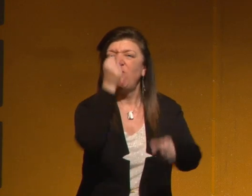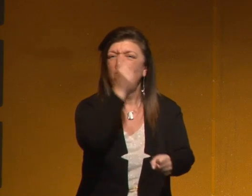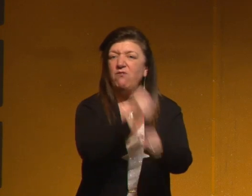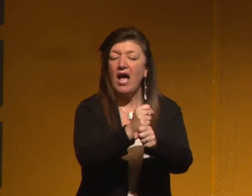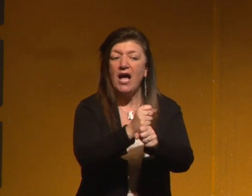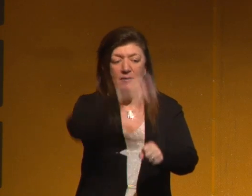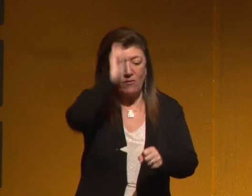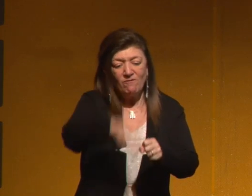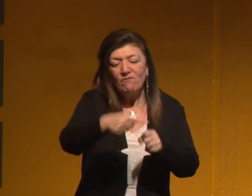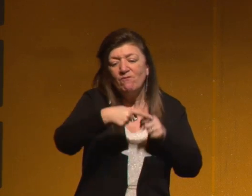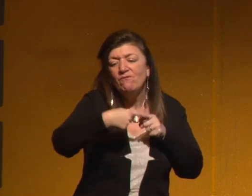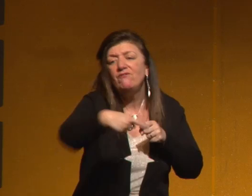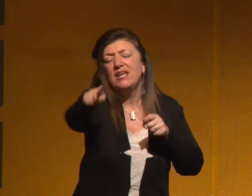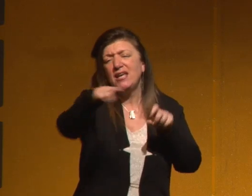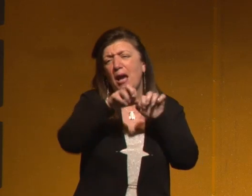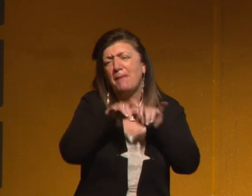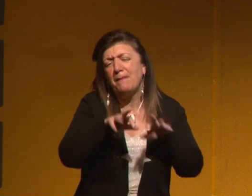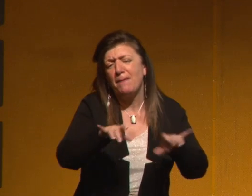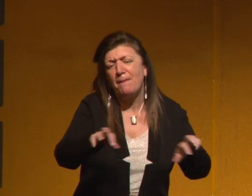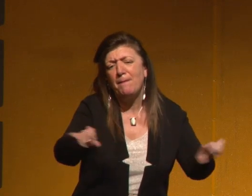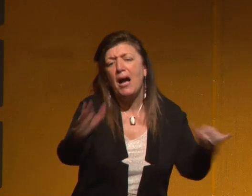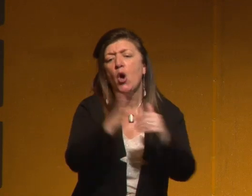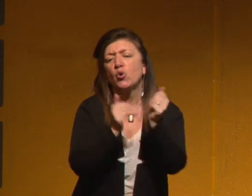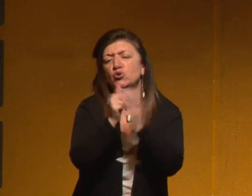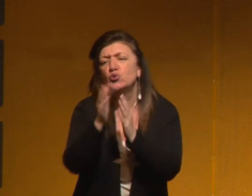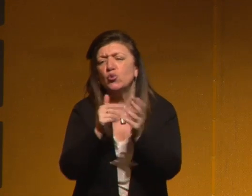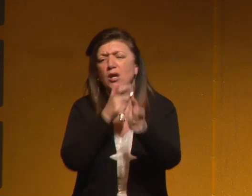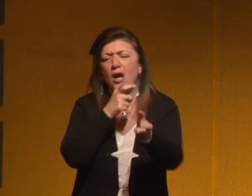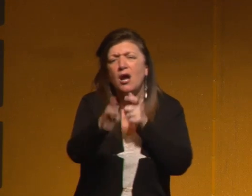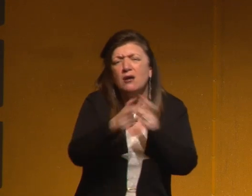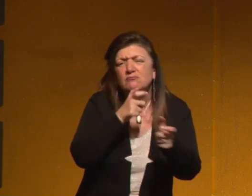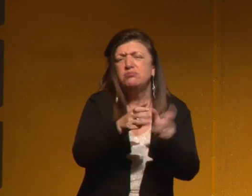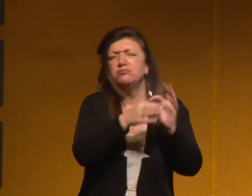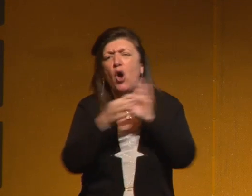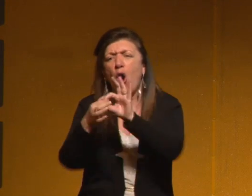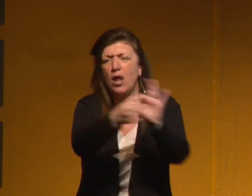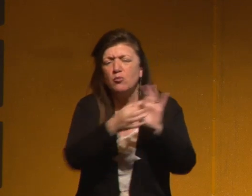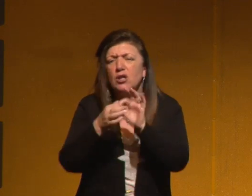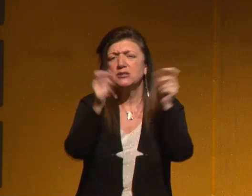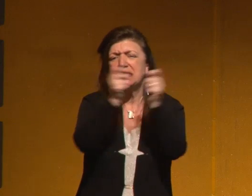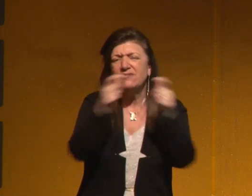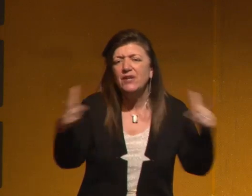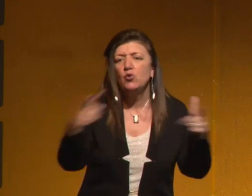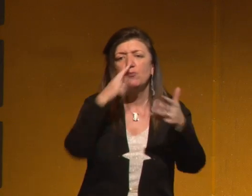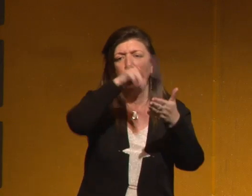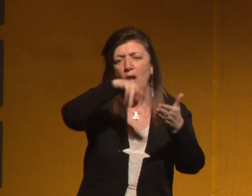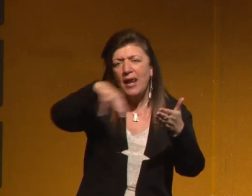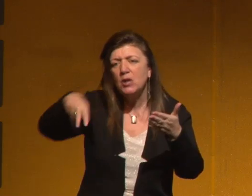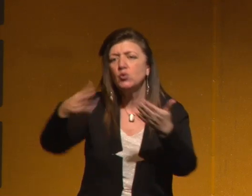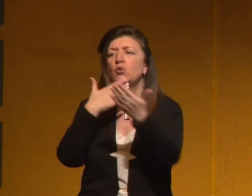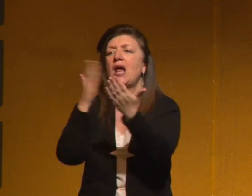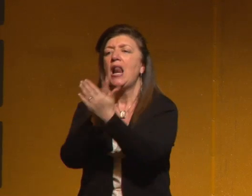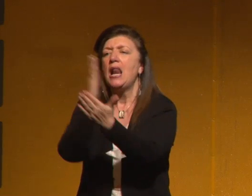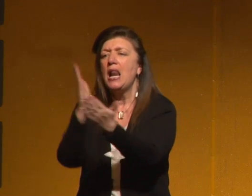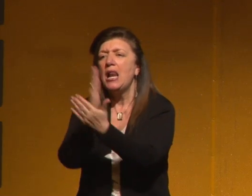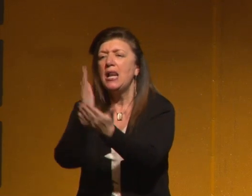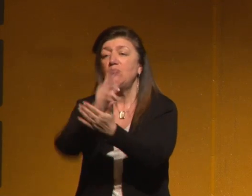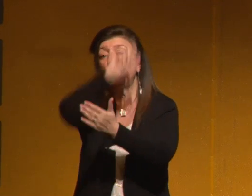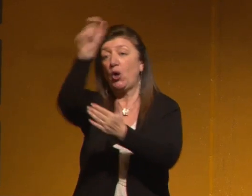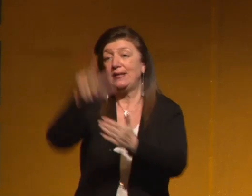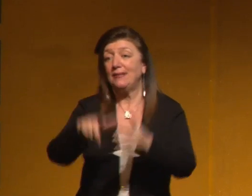tutti i discorsi le collaborazioni le ipotesi di sviluppo della lettura del libro e della cultura in italia buon salone a